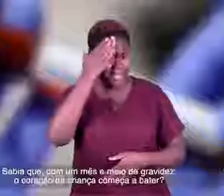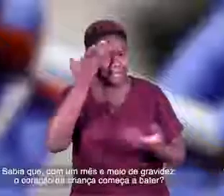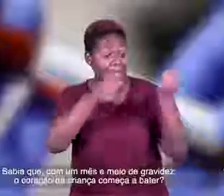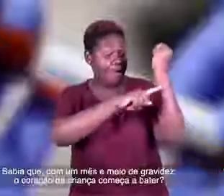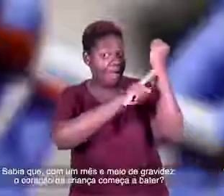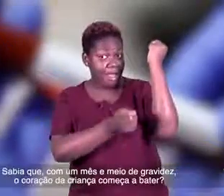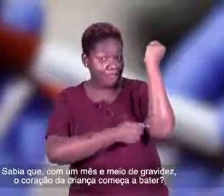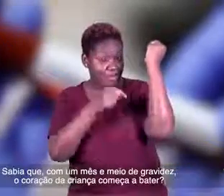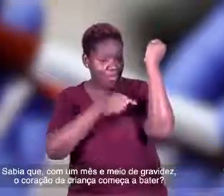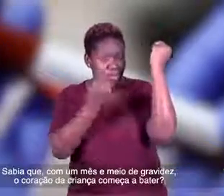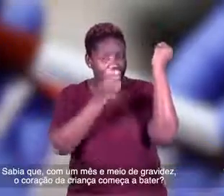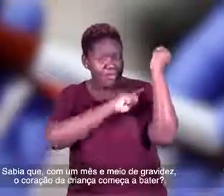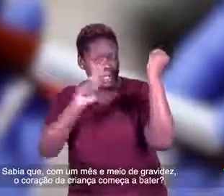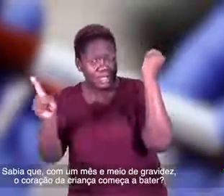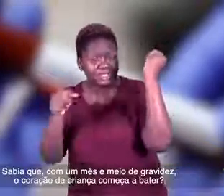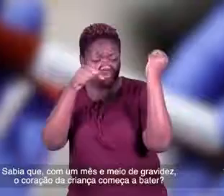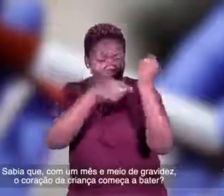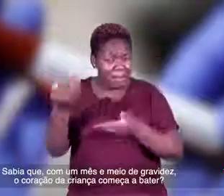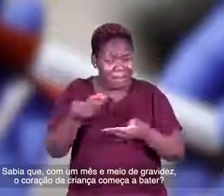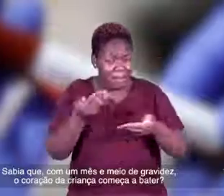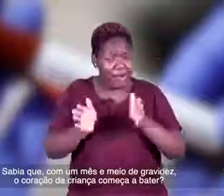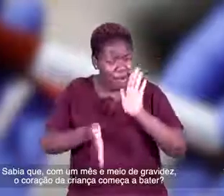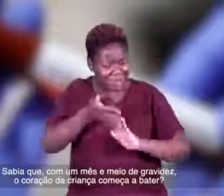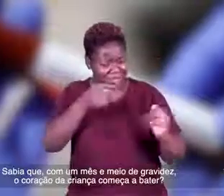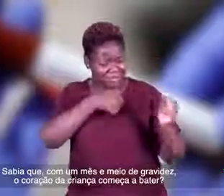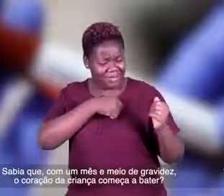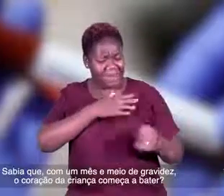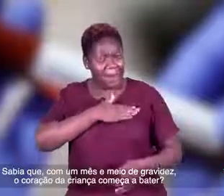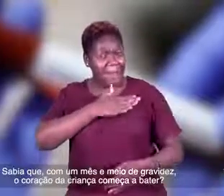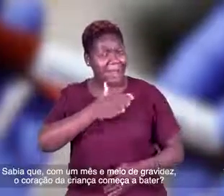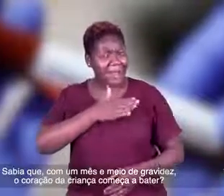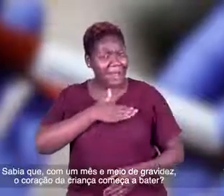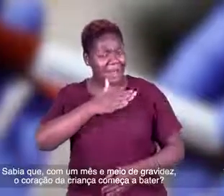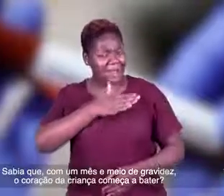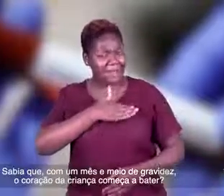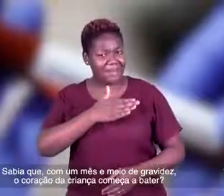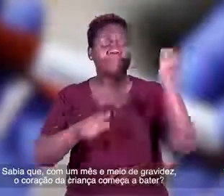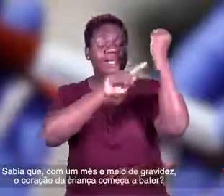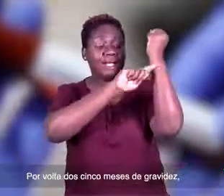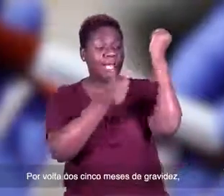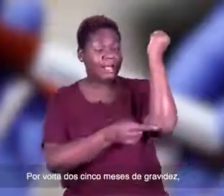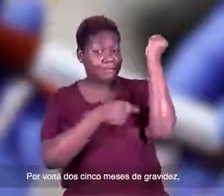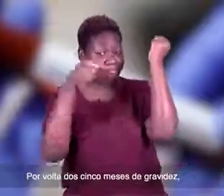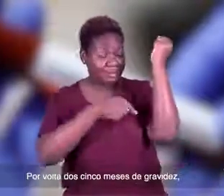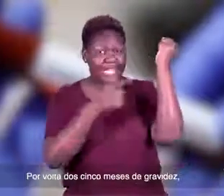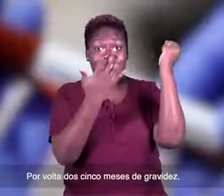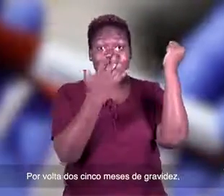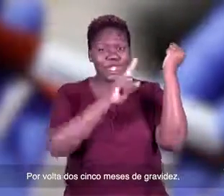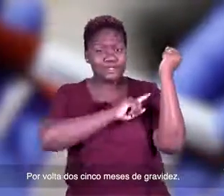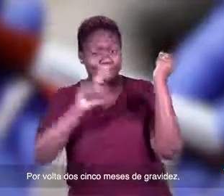sabia que com o mês de meio de gravidez o coração da criança começa a bater por volta dos 5 meses